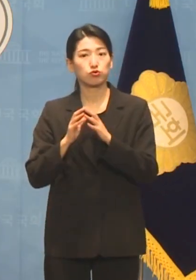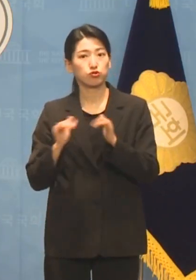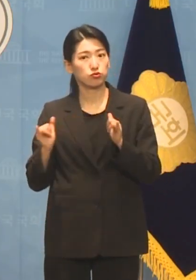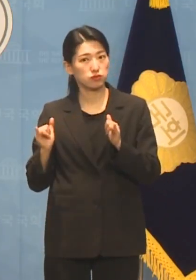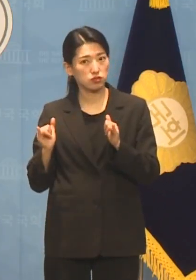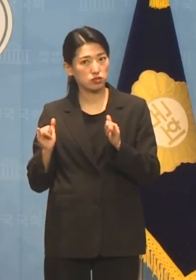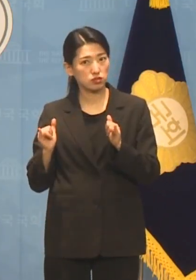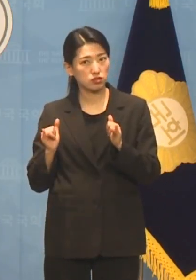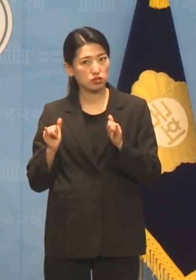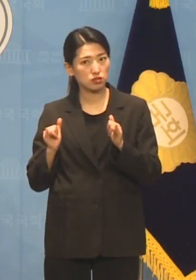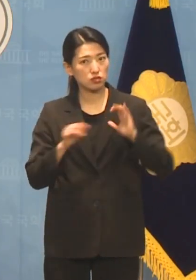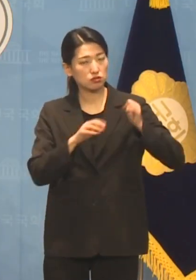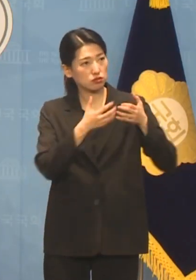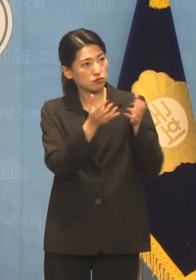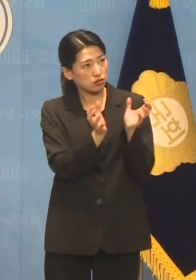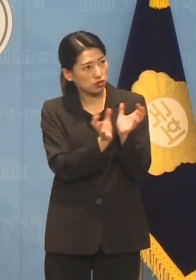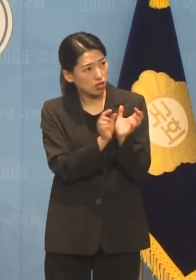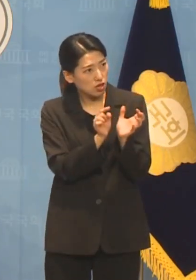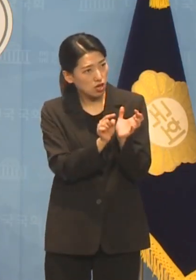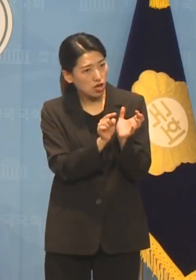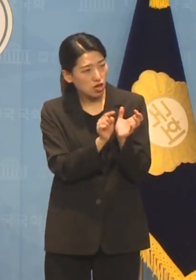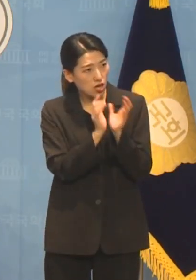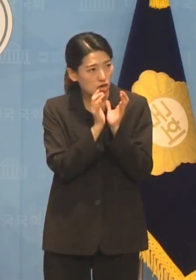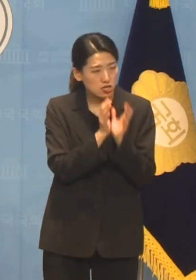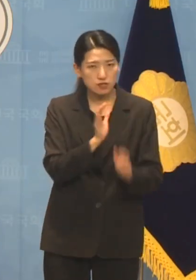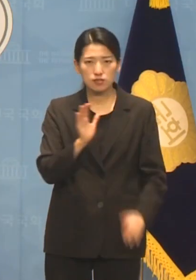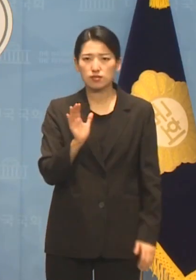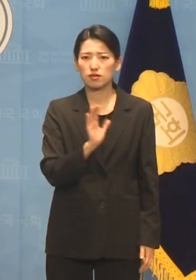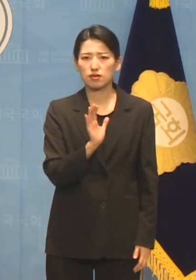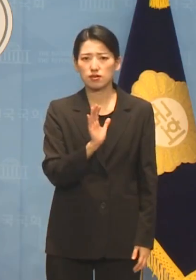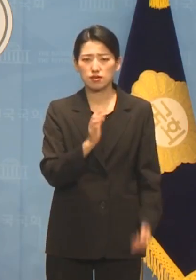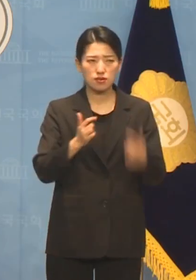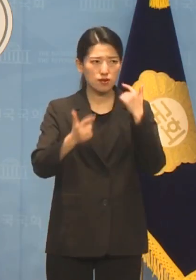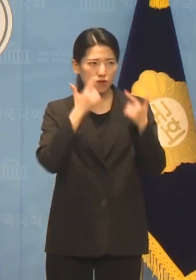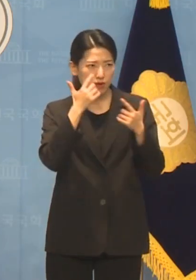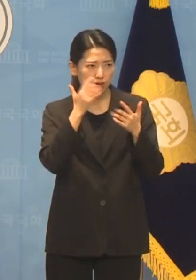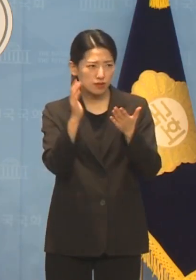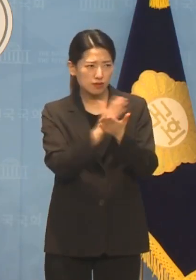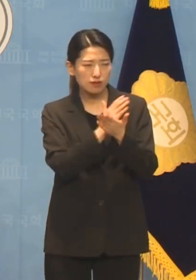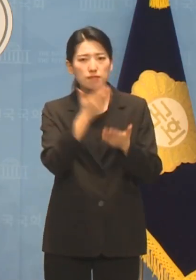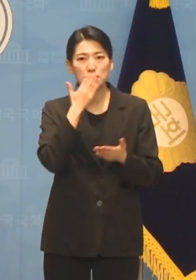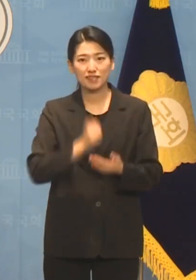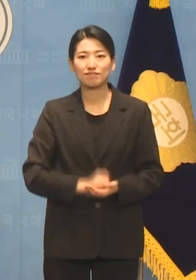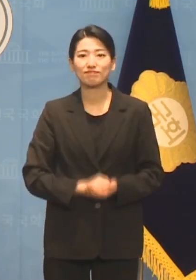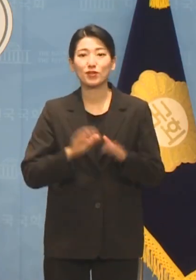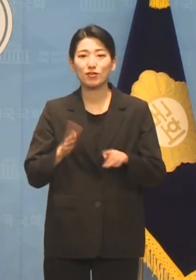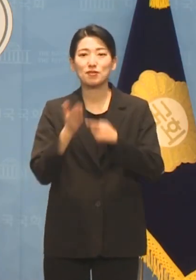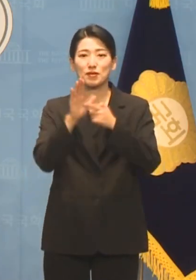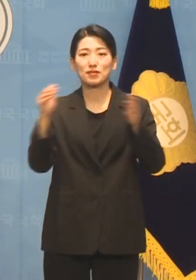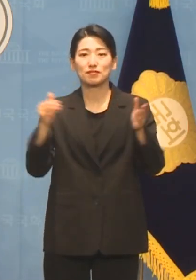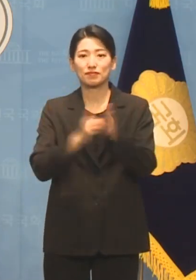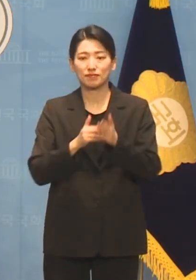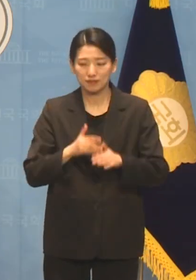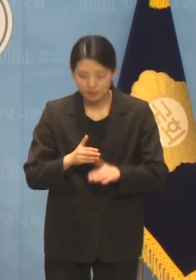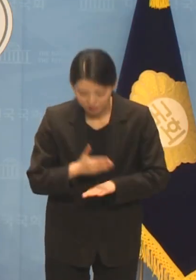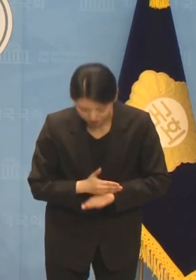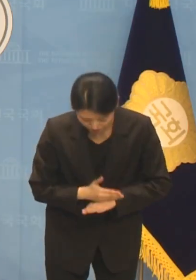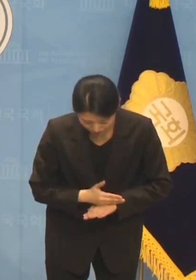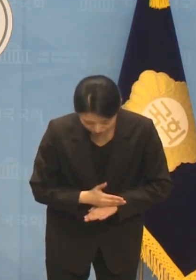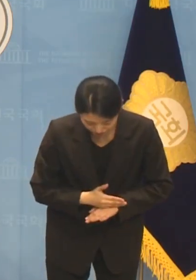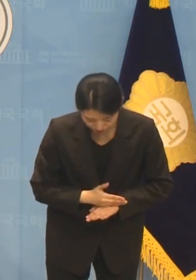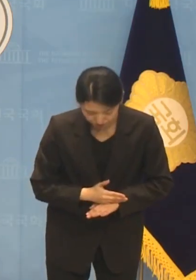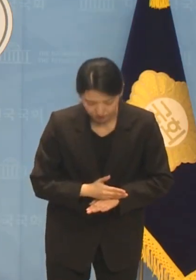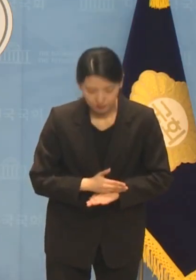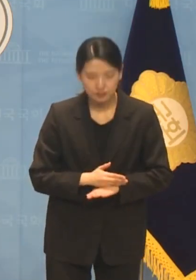이상 국민의힘에 속지 않을 것임을 분명히 말씀드립니다. 이상 마치겠습니다. 감사합니다.